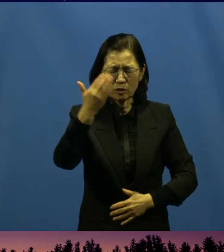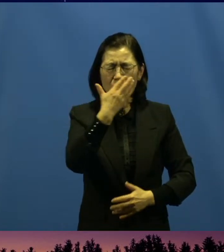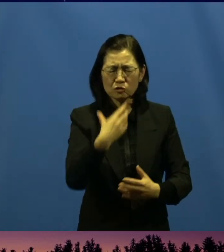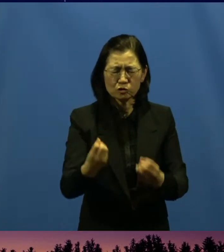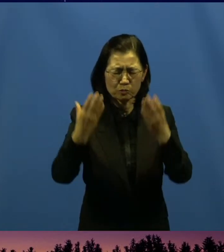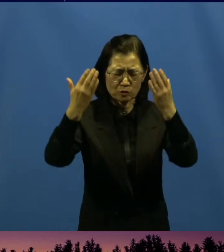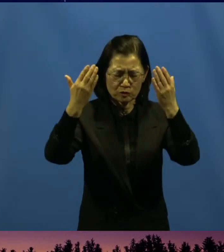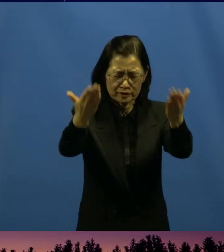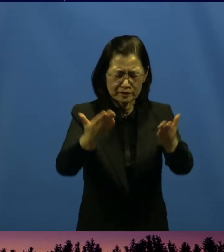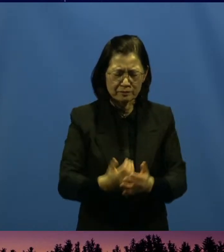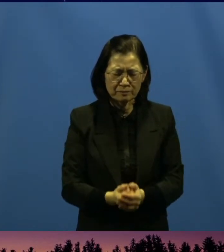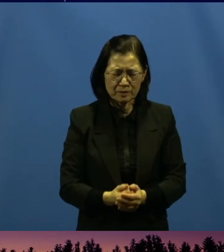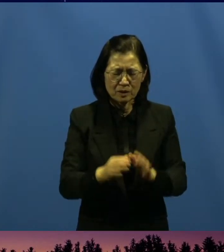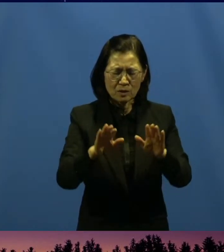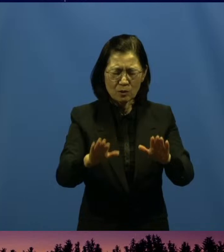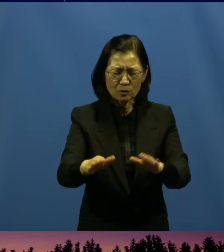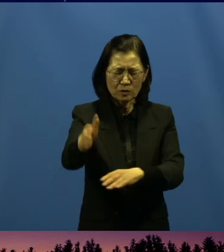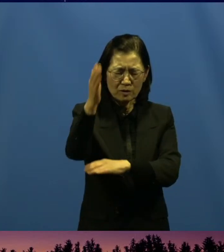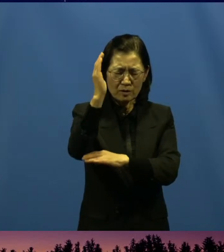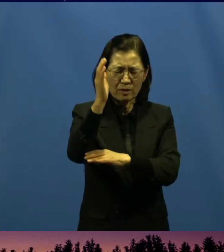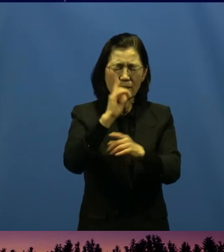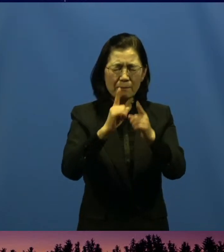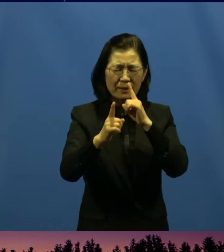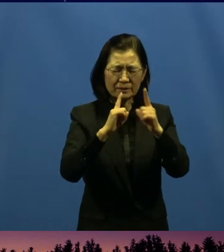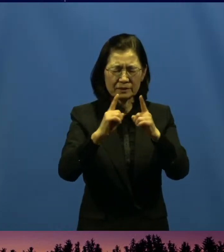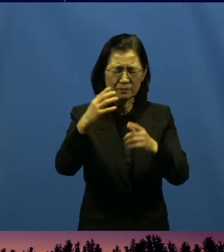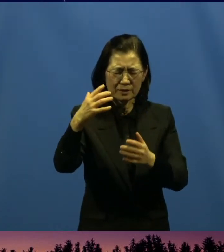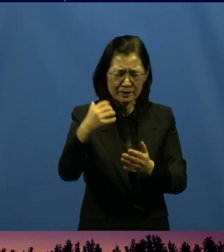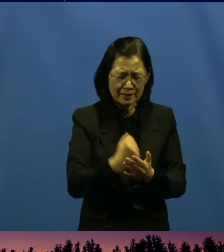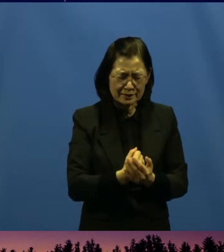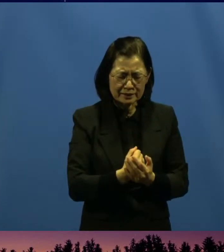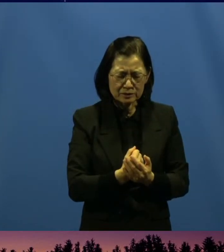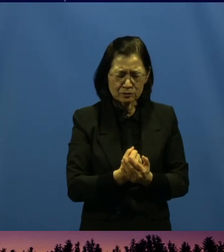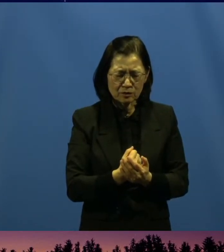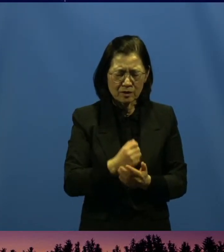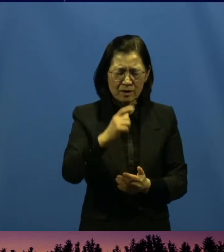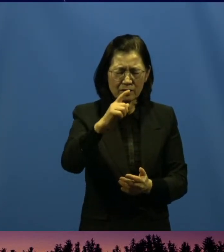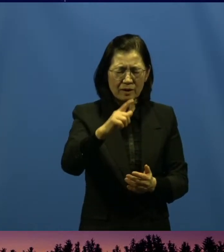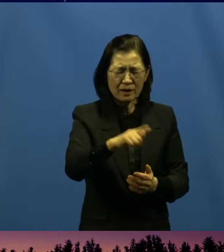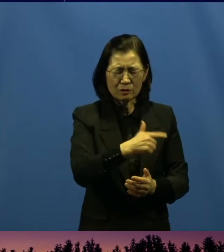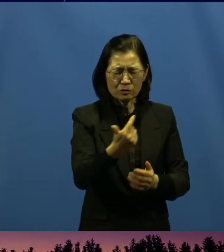축원합니다. 오늘 말씀을 갖고 오늘 하루의 시간의 여행에 승리하게